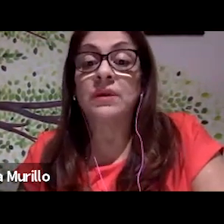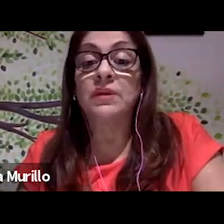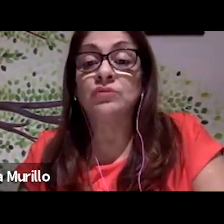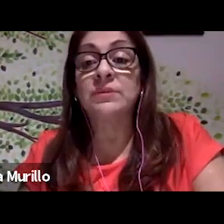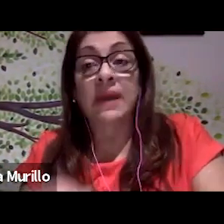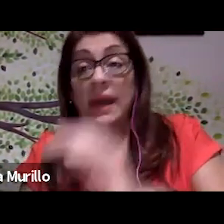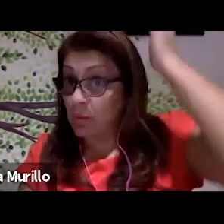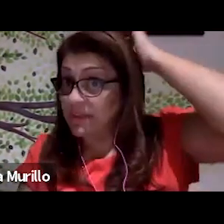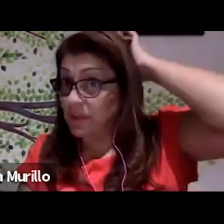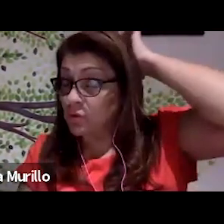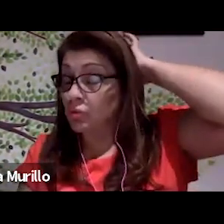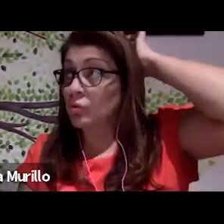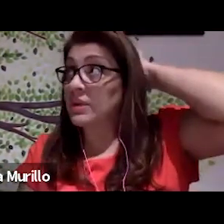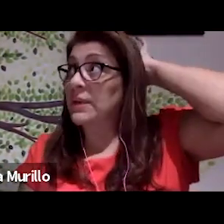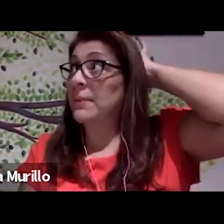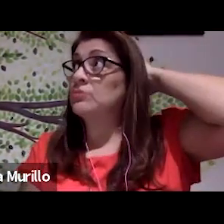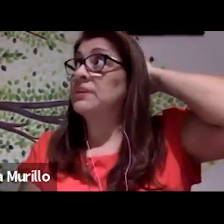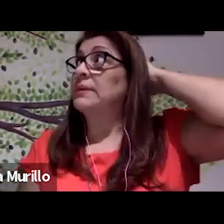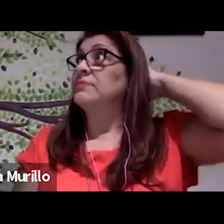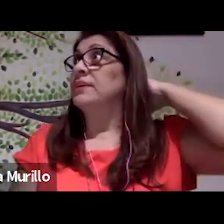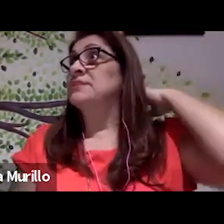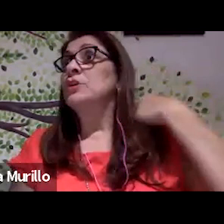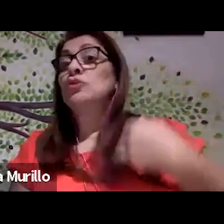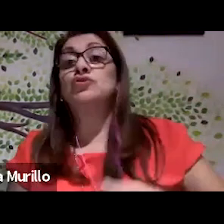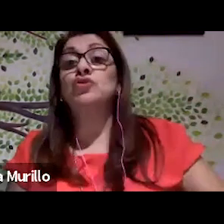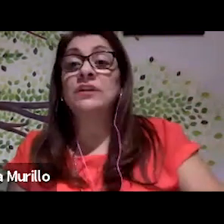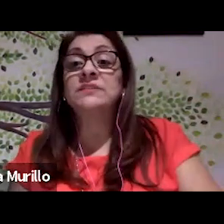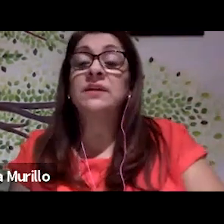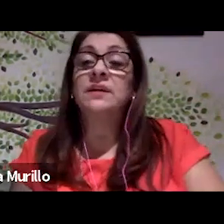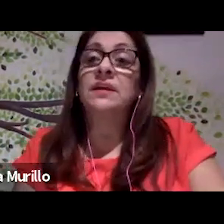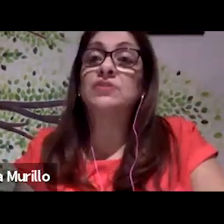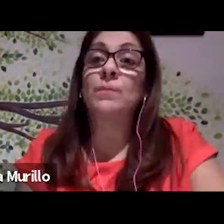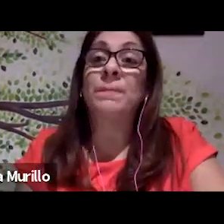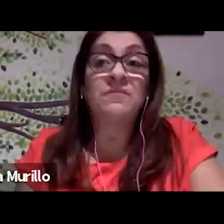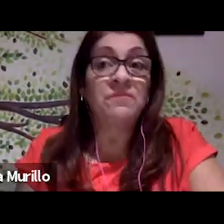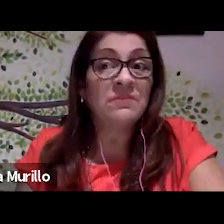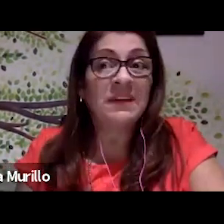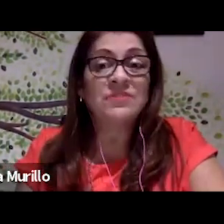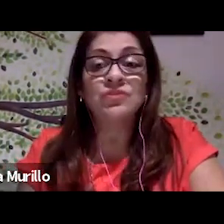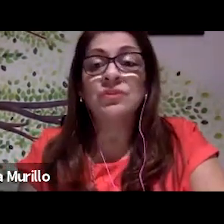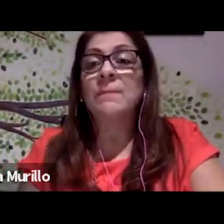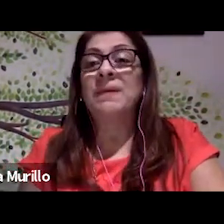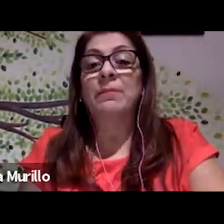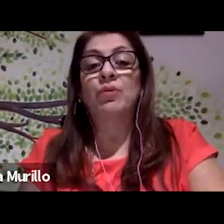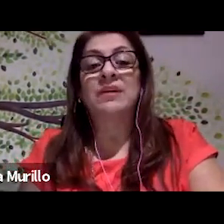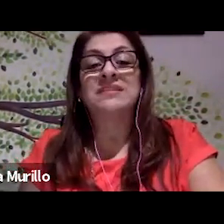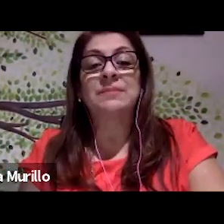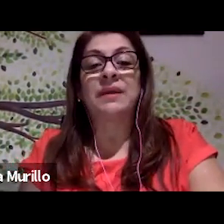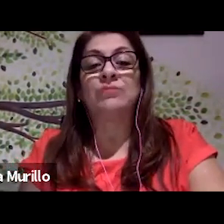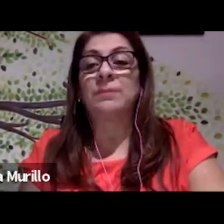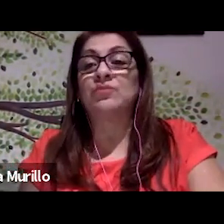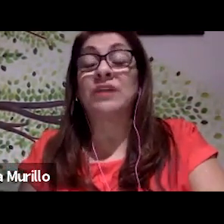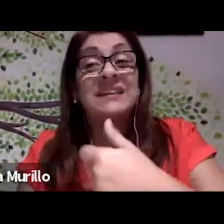el daño inclusive hago el daño con lo que llamamos en redes los troles que son perfiles falsos para poder